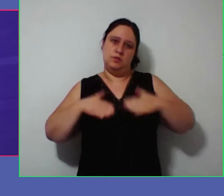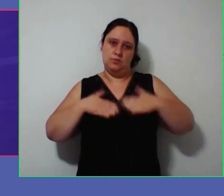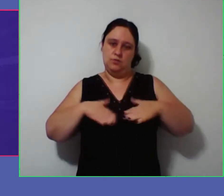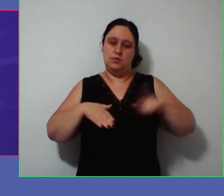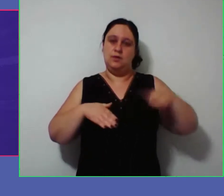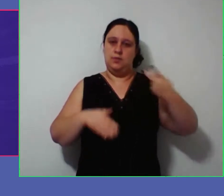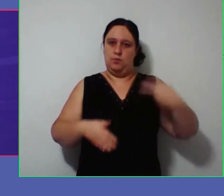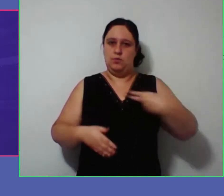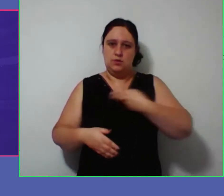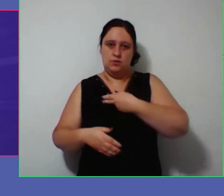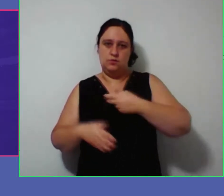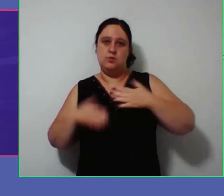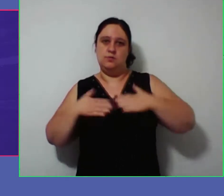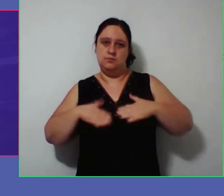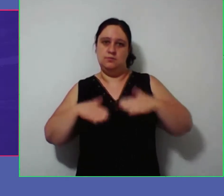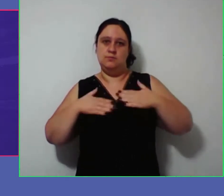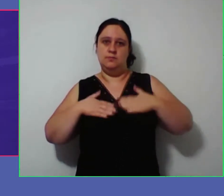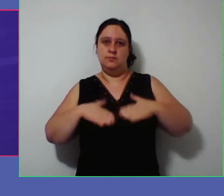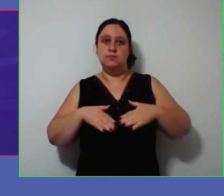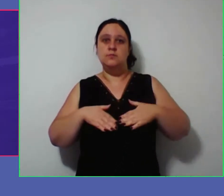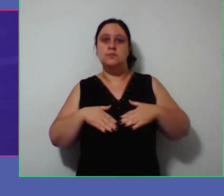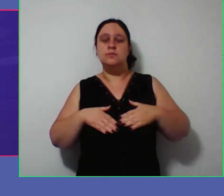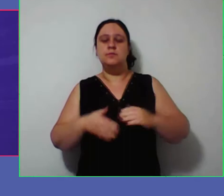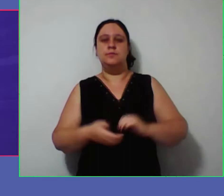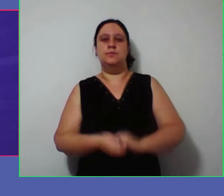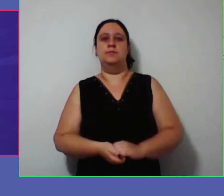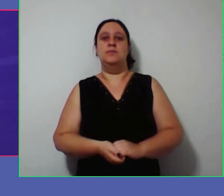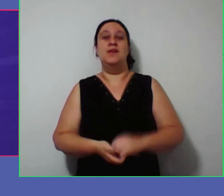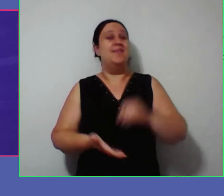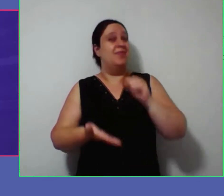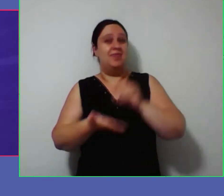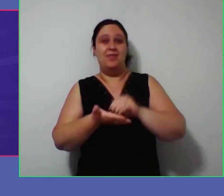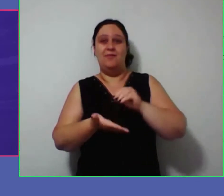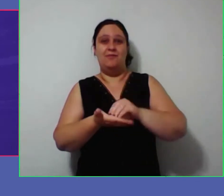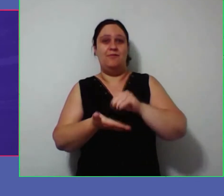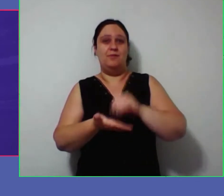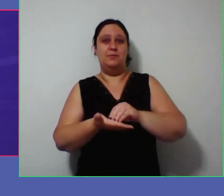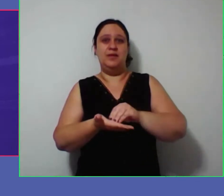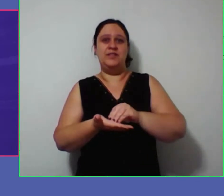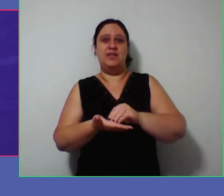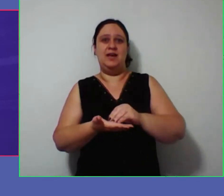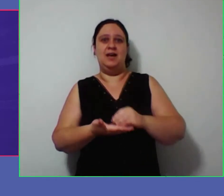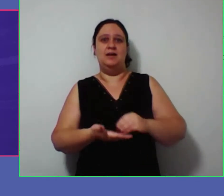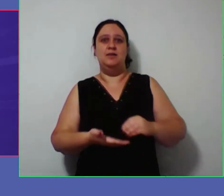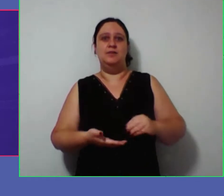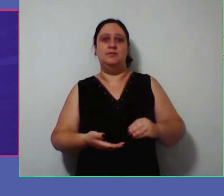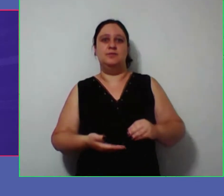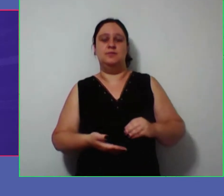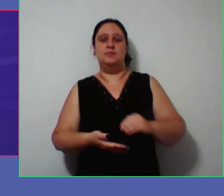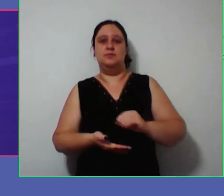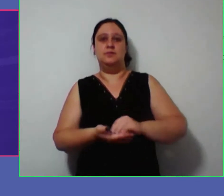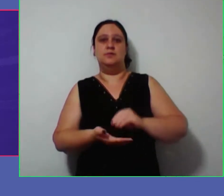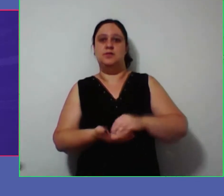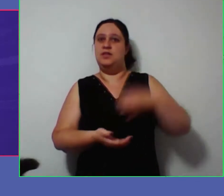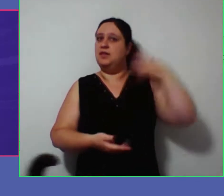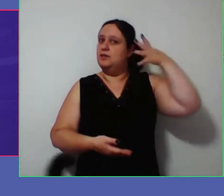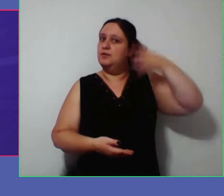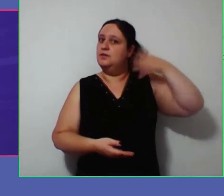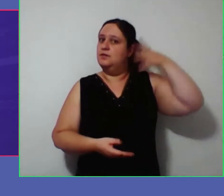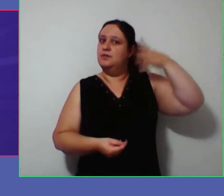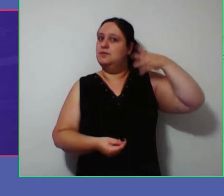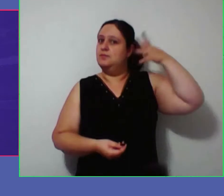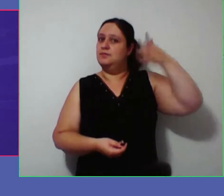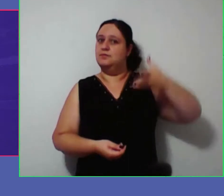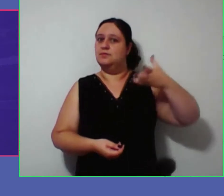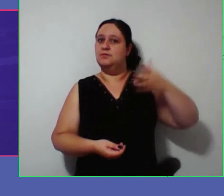não venha a faltar, palavra profética para as igrejas e não falte alimento